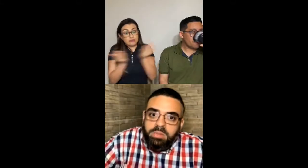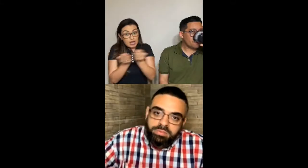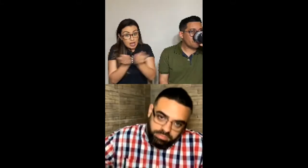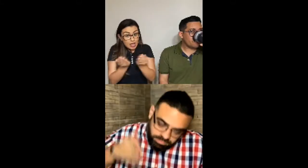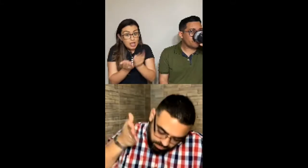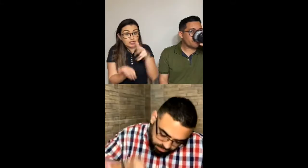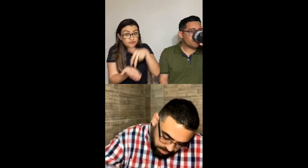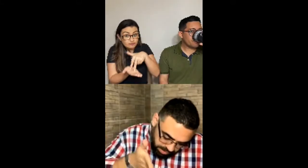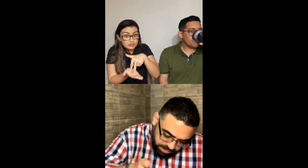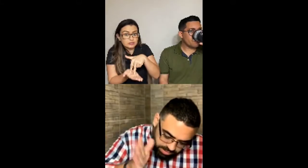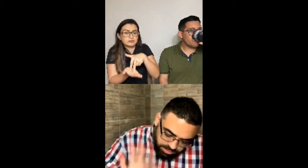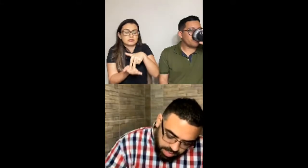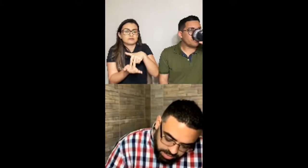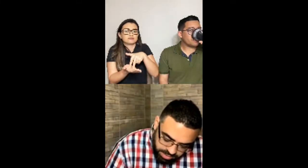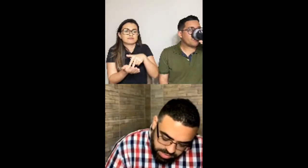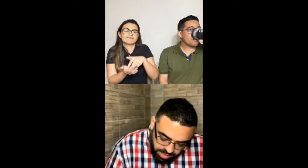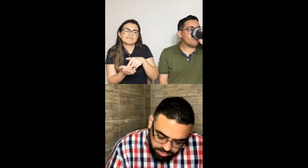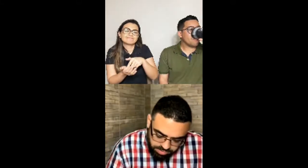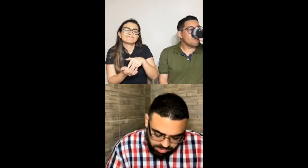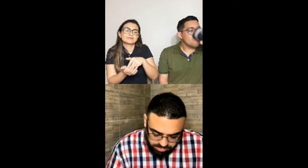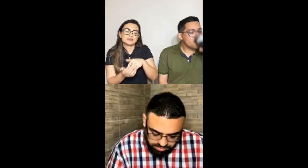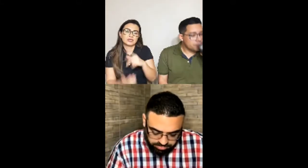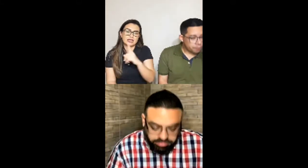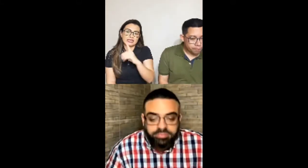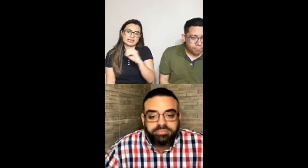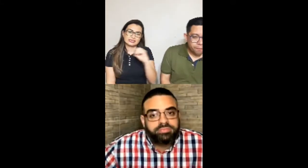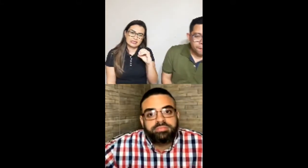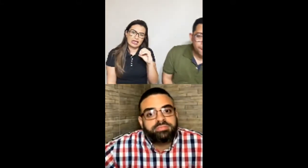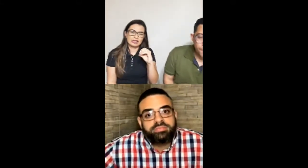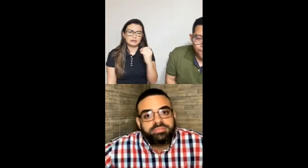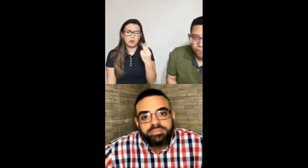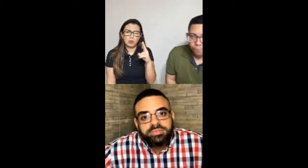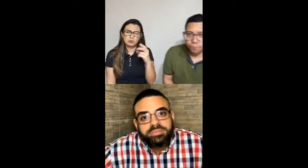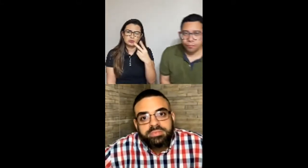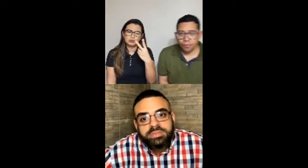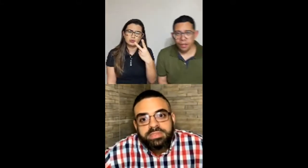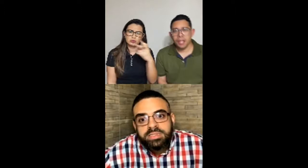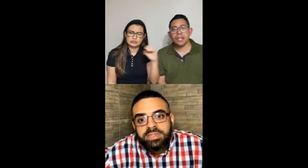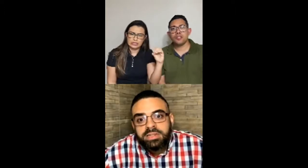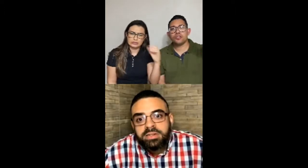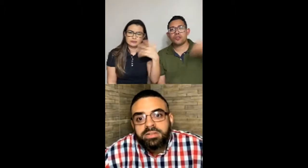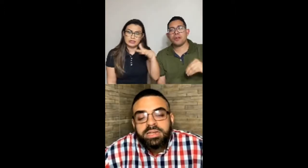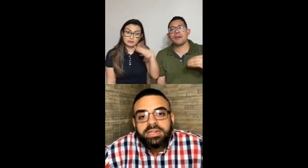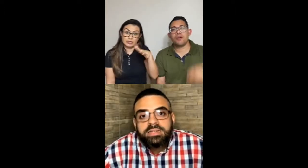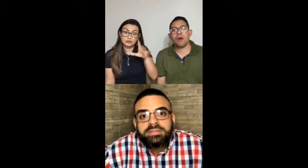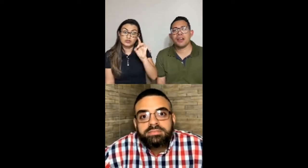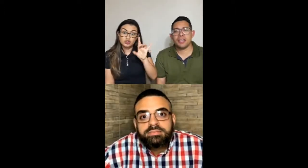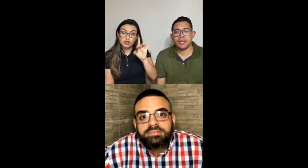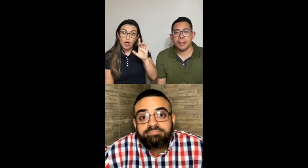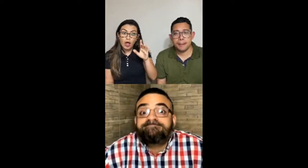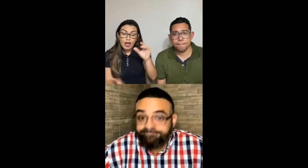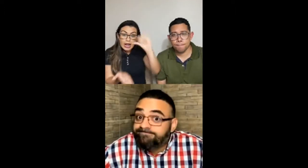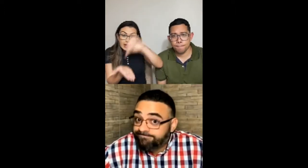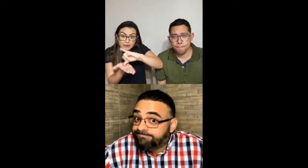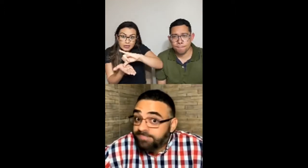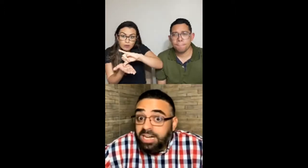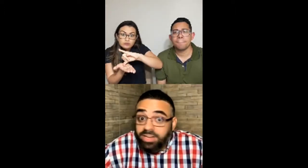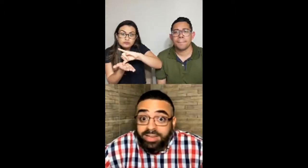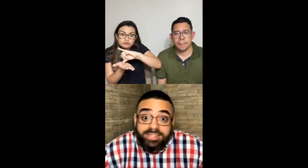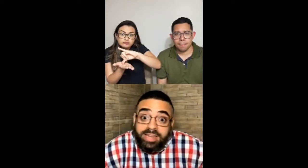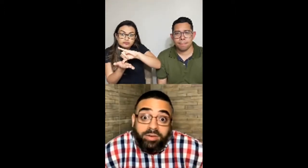Cristãos que estão lá no ministério, firme, ali. Isso tem só em entre 100 e Bangkok? 200.